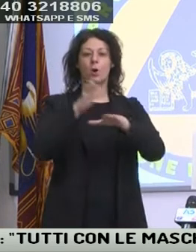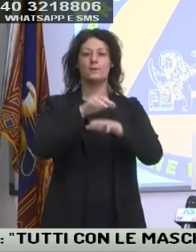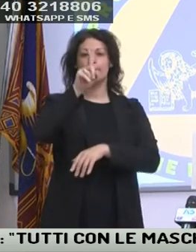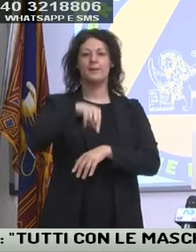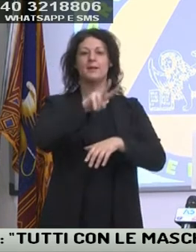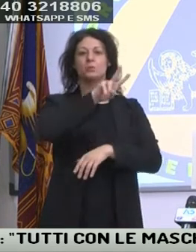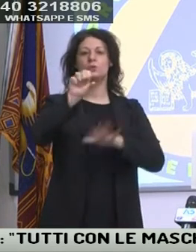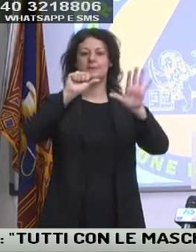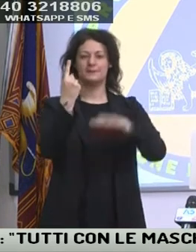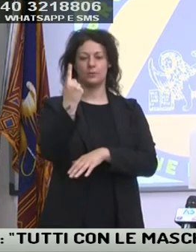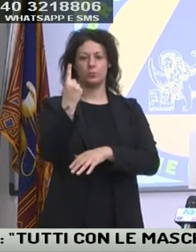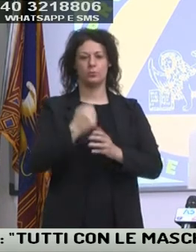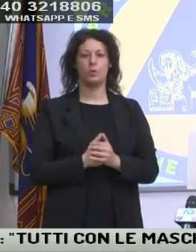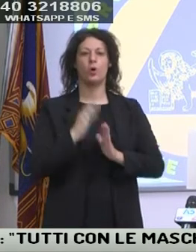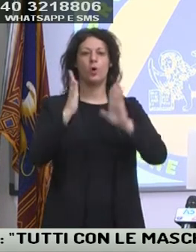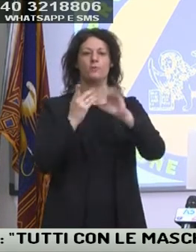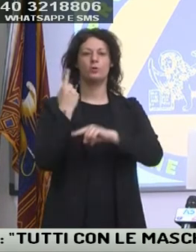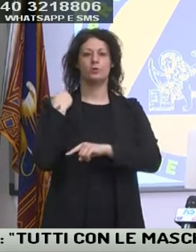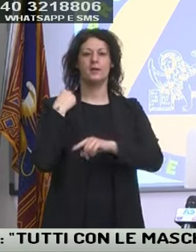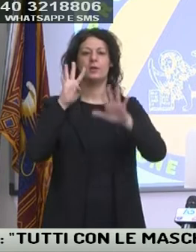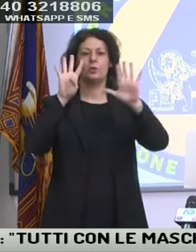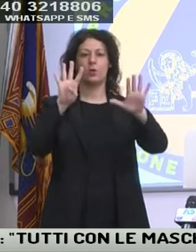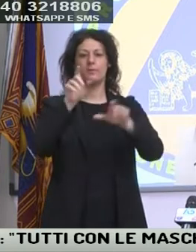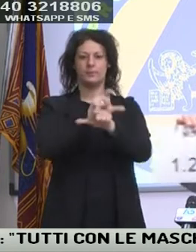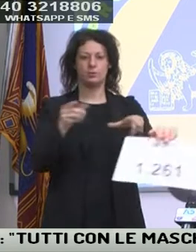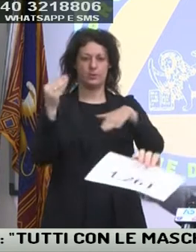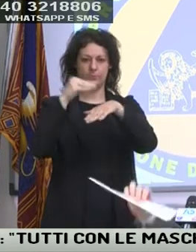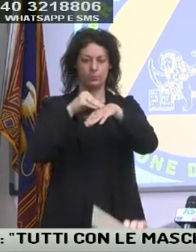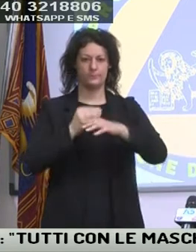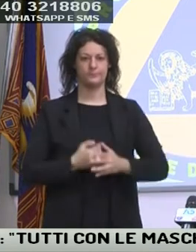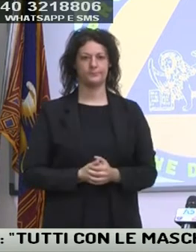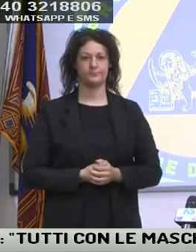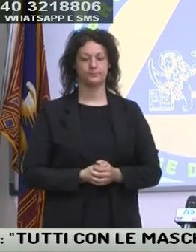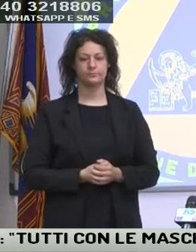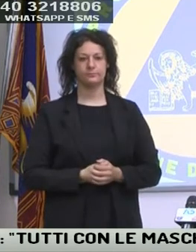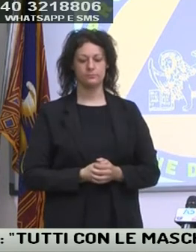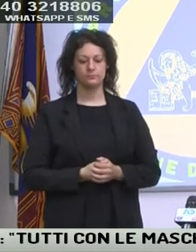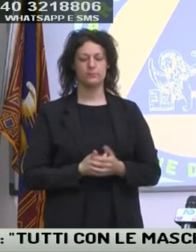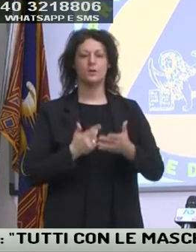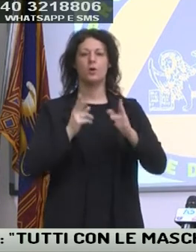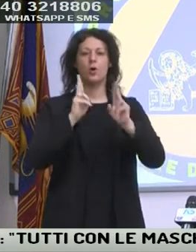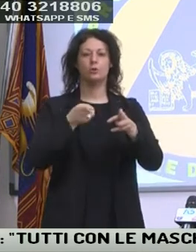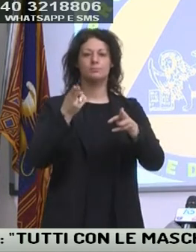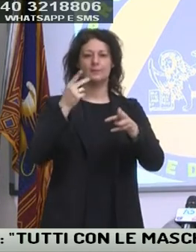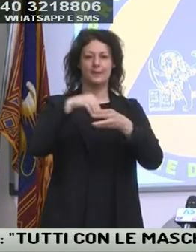1.261, sono 9 in più rispetto a ieri e sono in